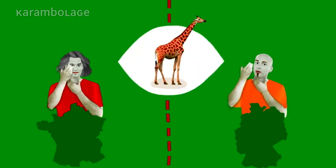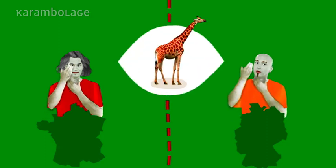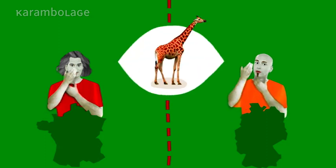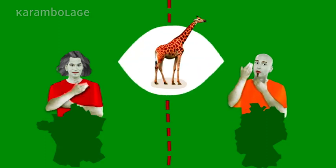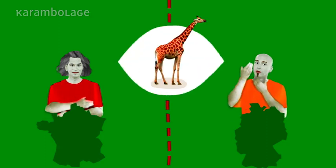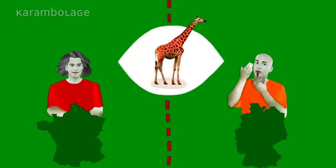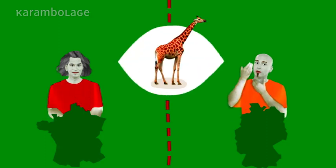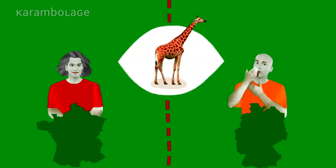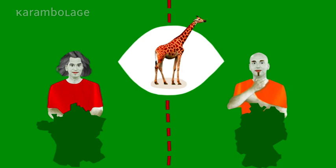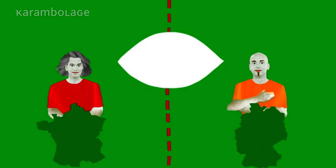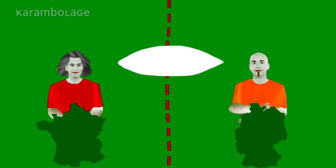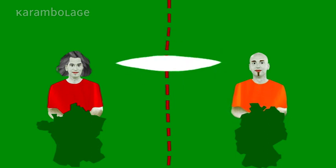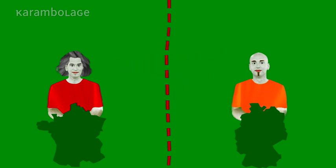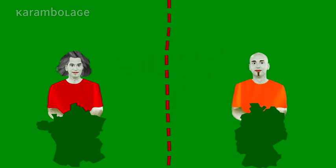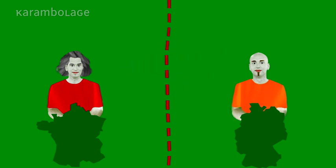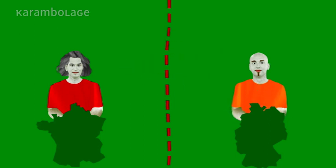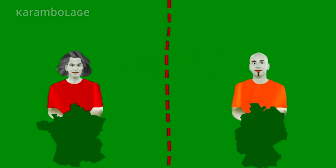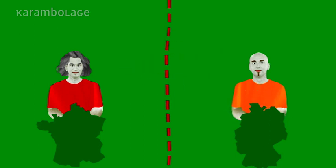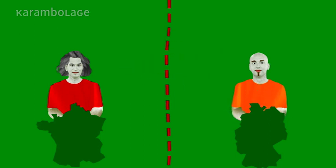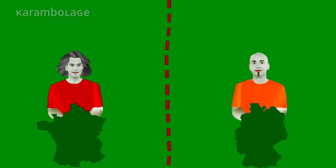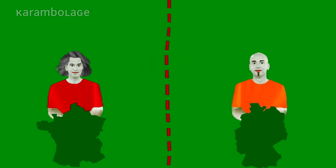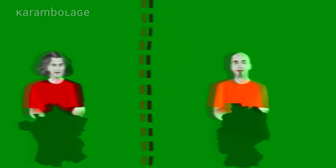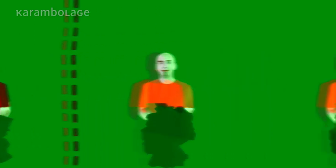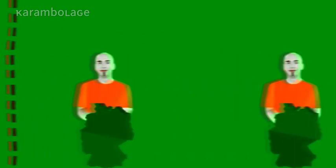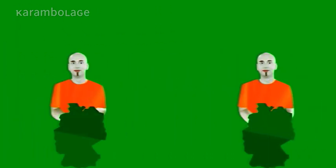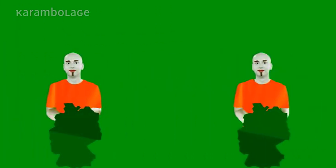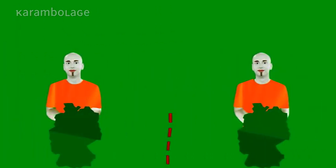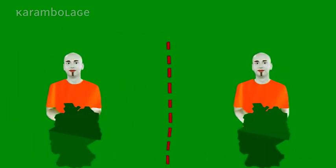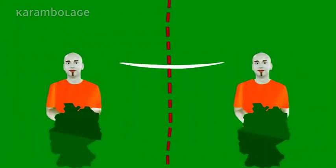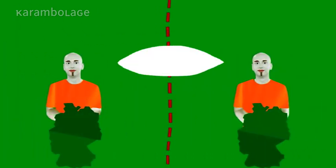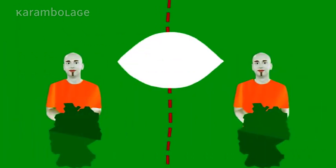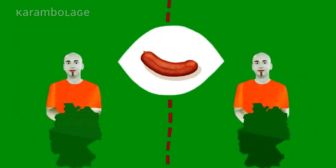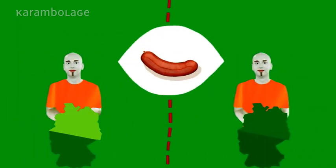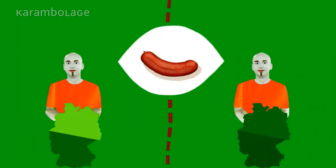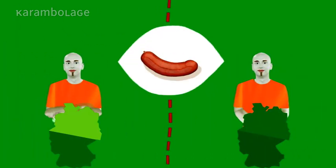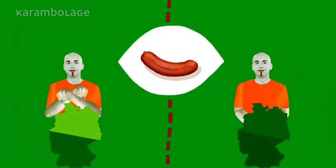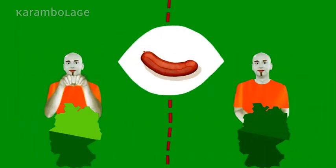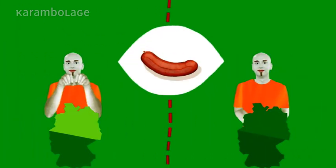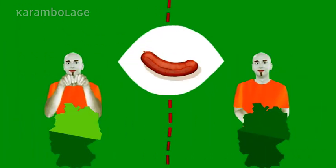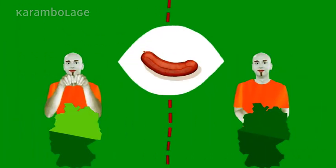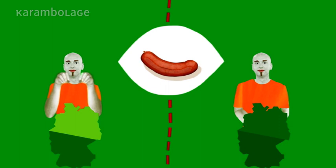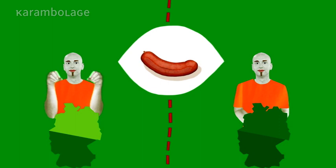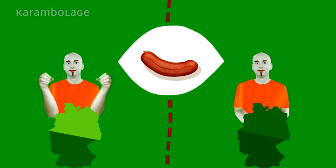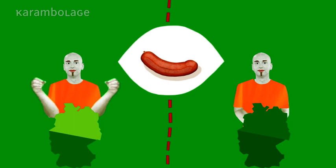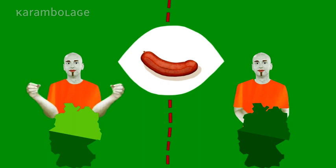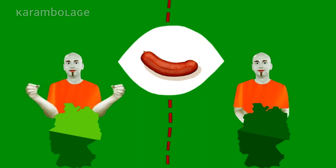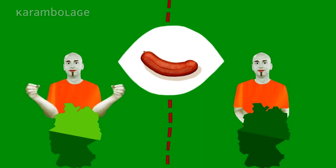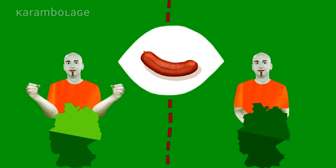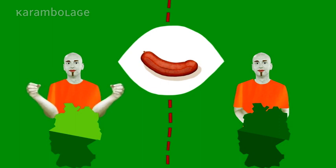nachahmen. Andere unterscheiden sich aber völlig. In Deutschland versucht man gerade, die Gebärdensprachen, die etwas unkontrolliert in